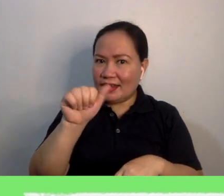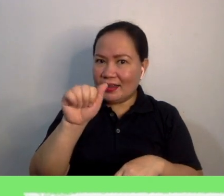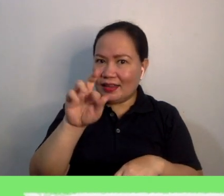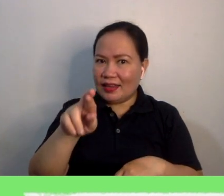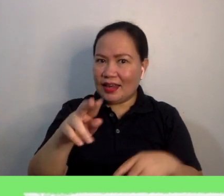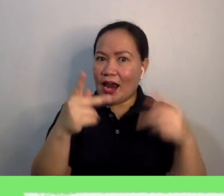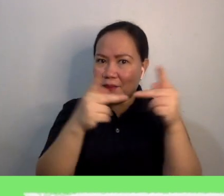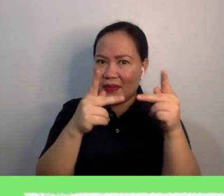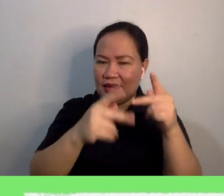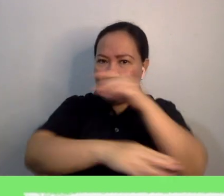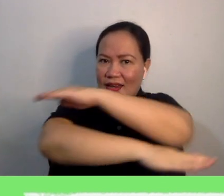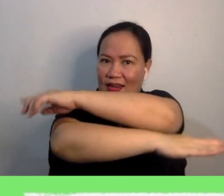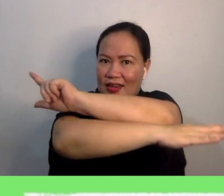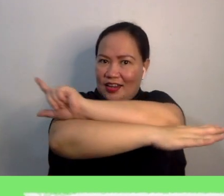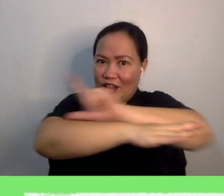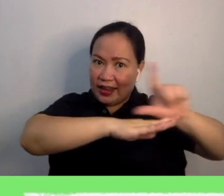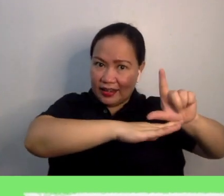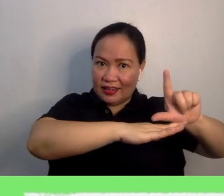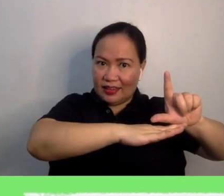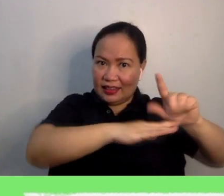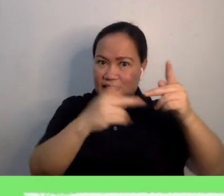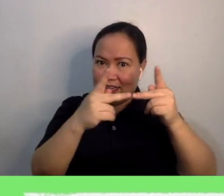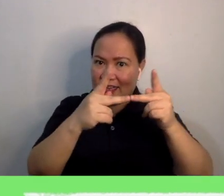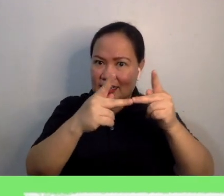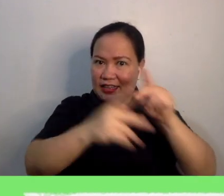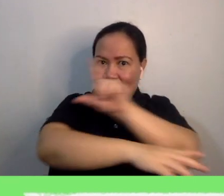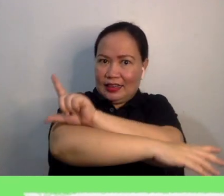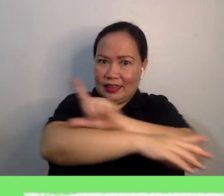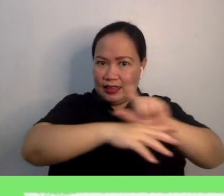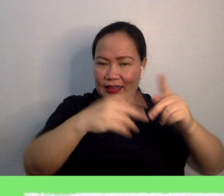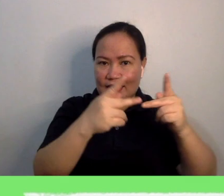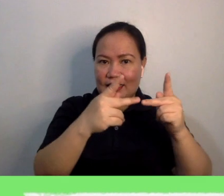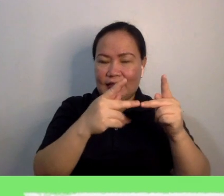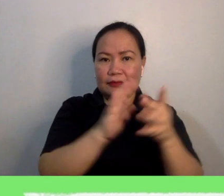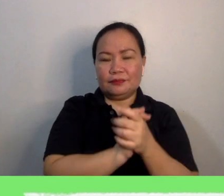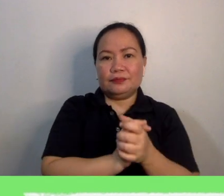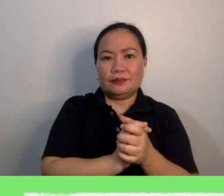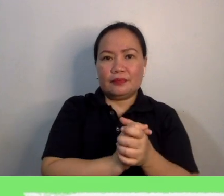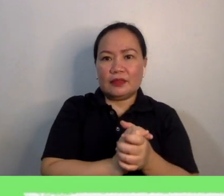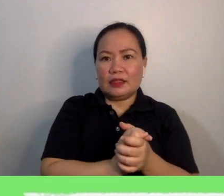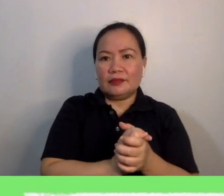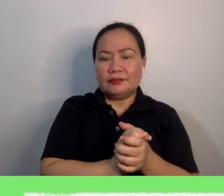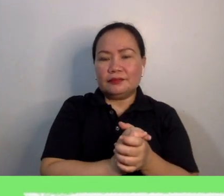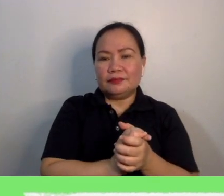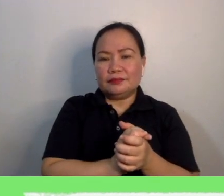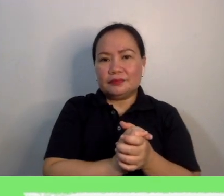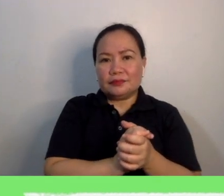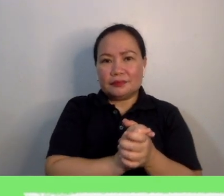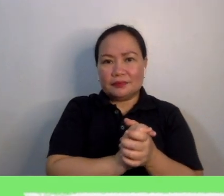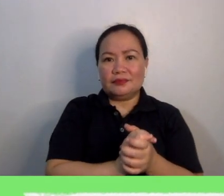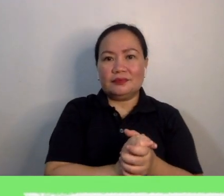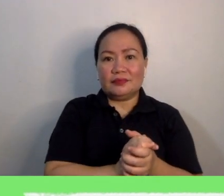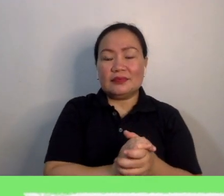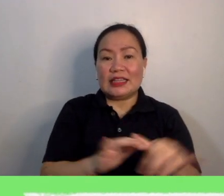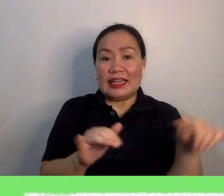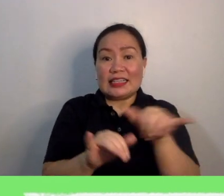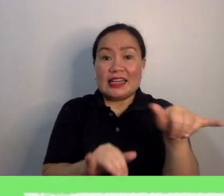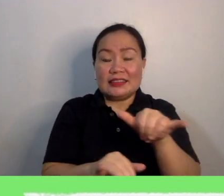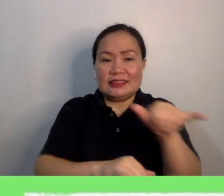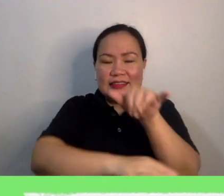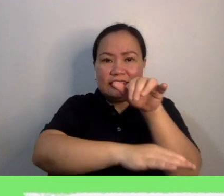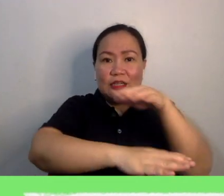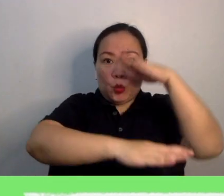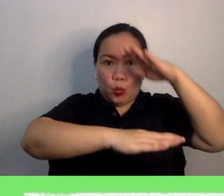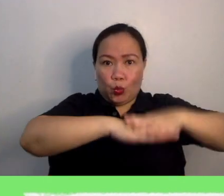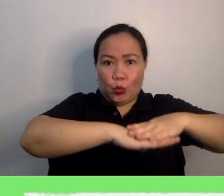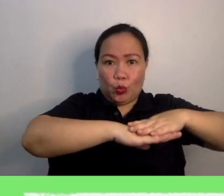line sila. So aside from adjacent and supplementary, paano natin malalaman na linear pair? Nasa isang